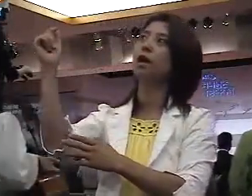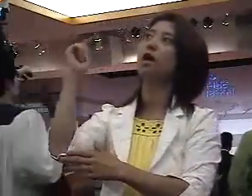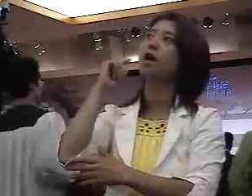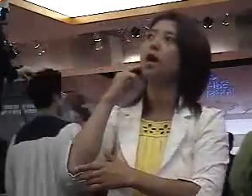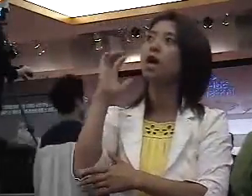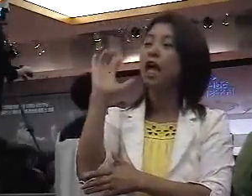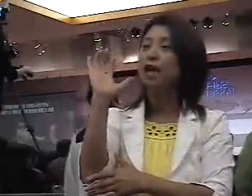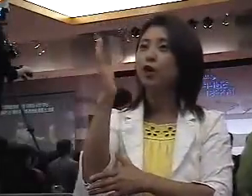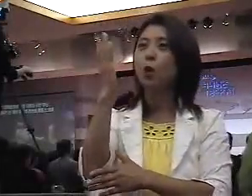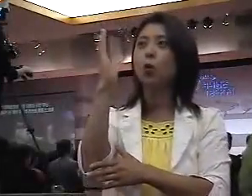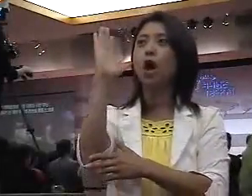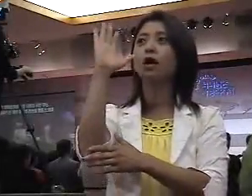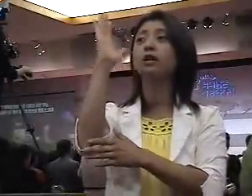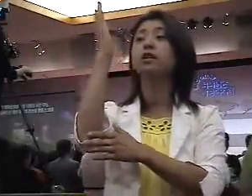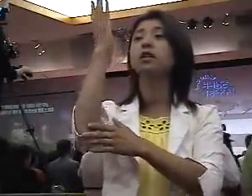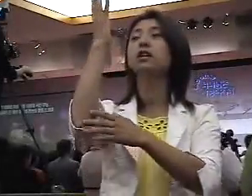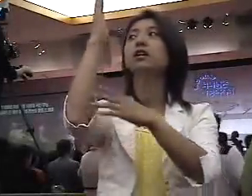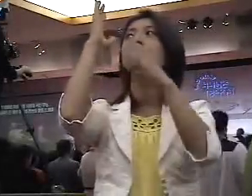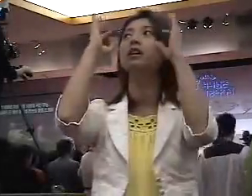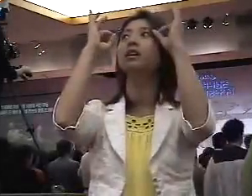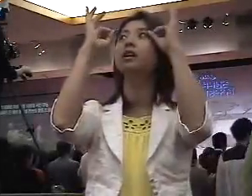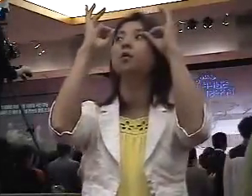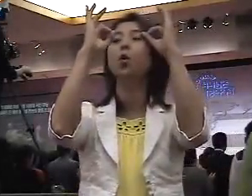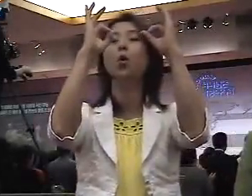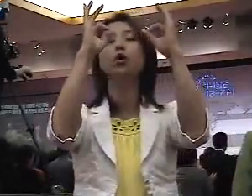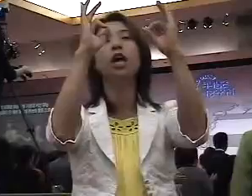주의 영광을